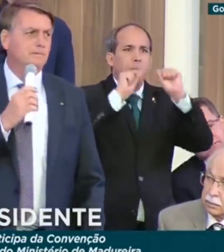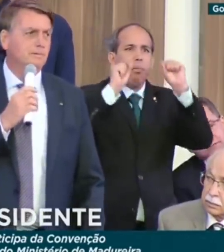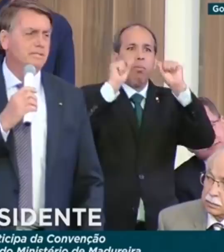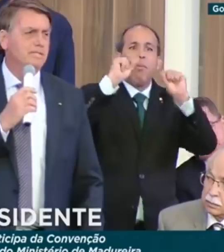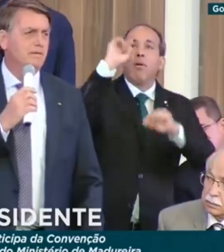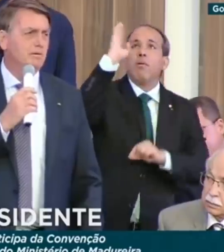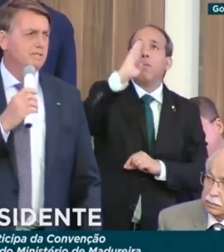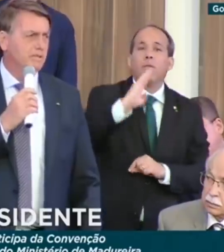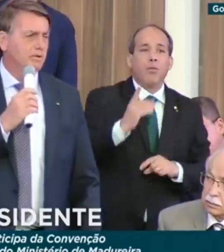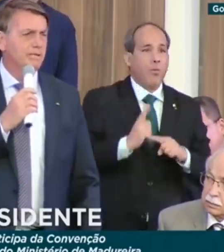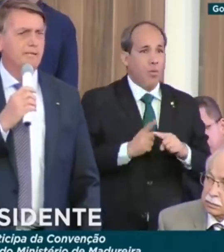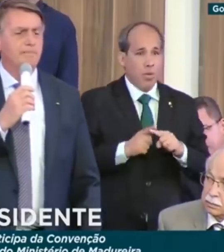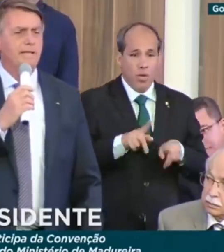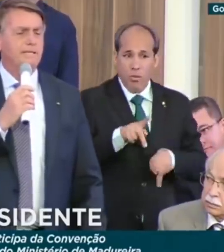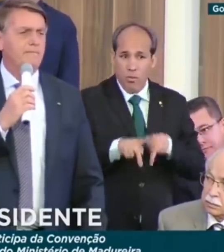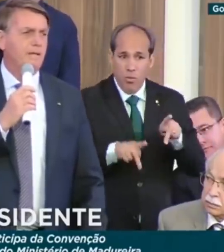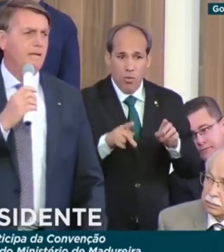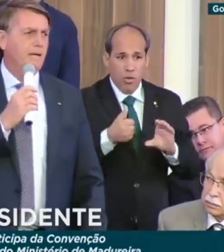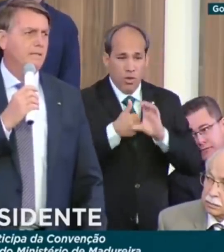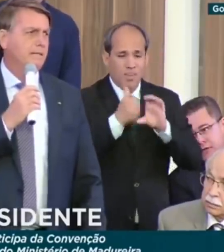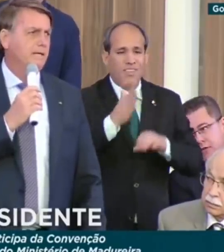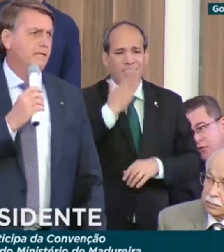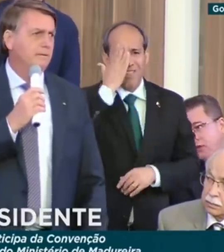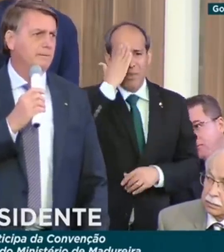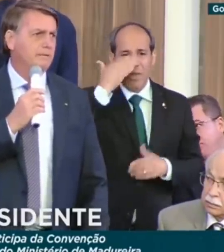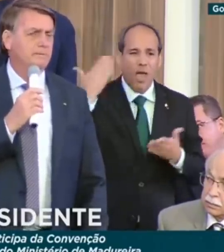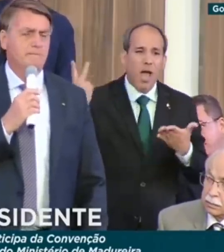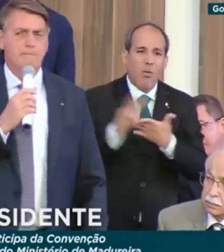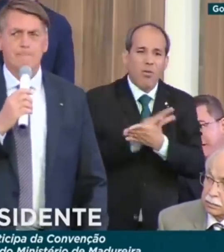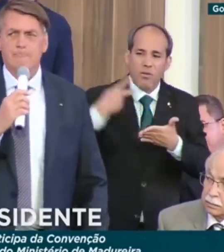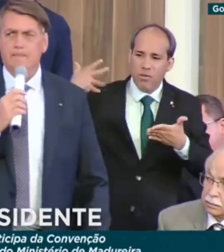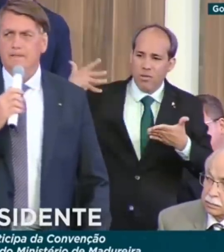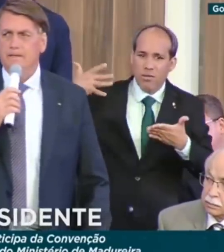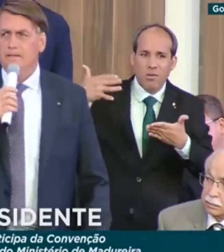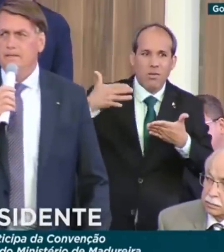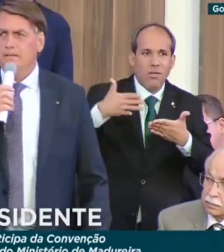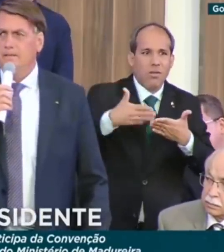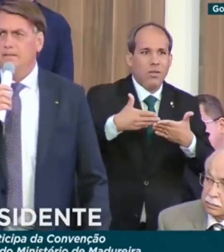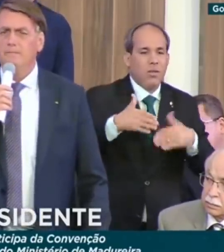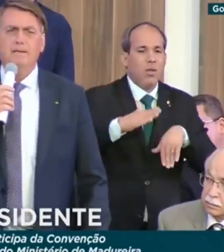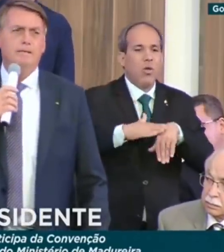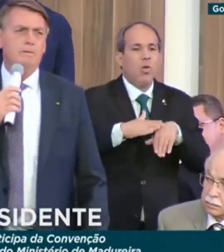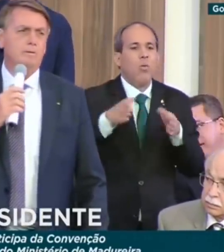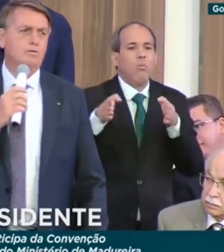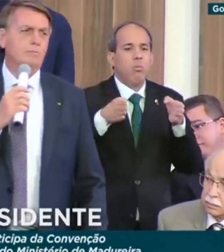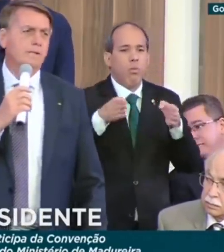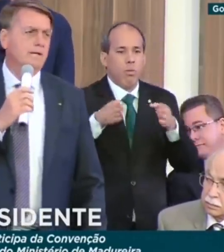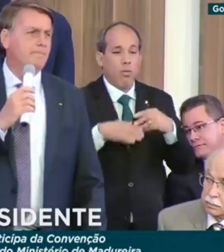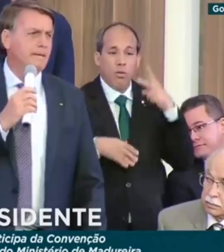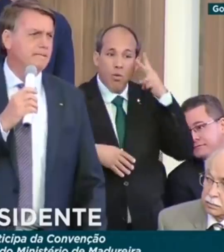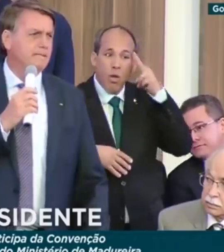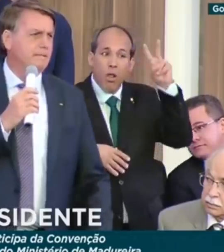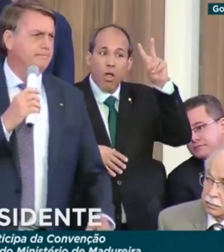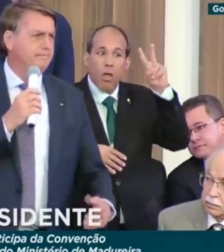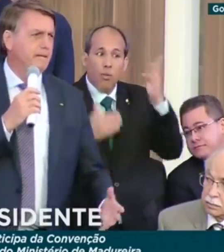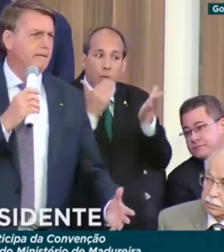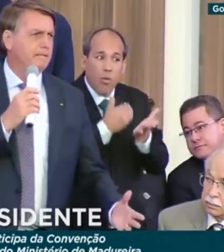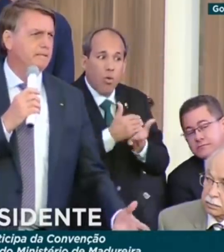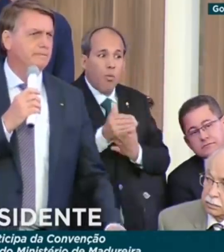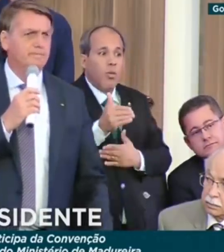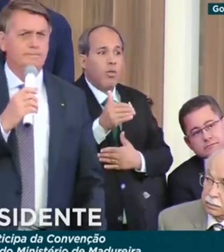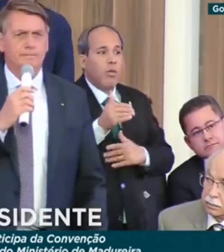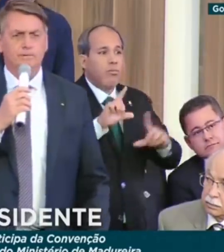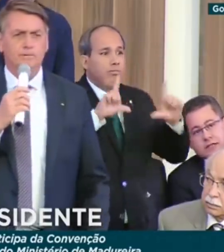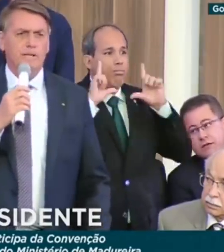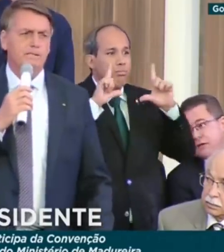sabiam o que estava acontecendo com a nossa pátria até aquele momento. Eu me lembro quando comecei a aparecer